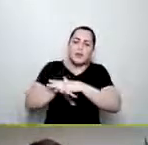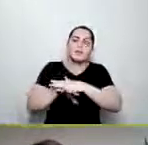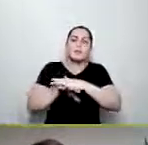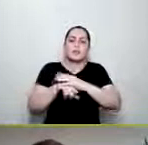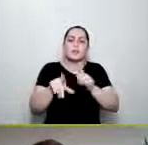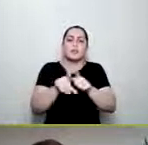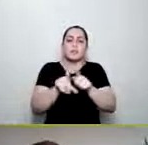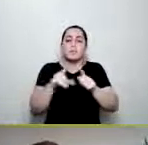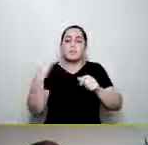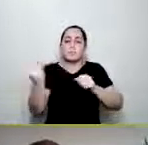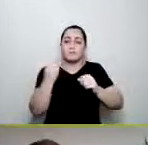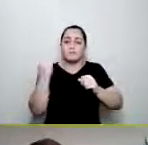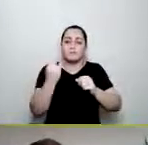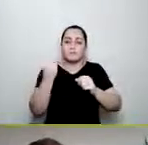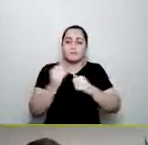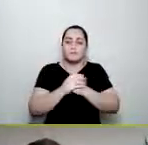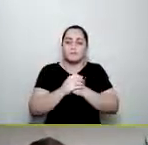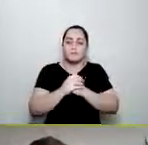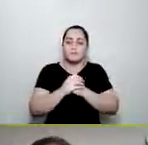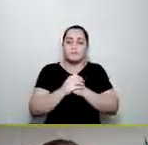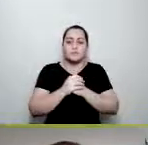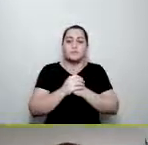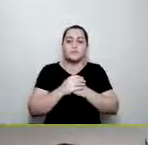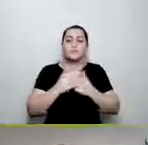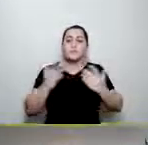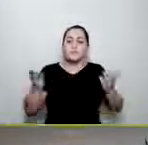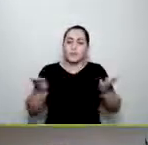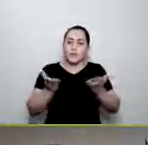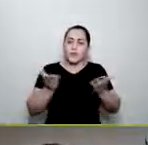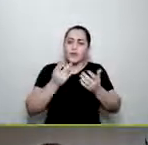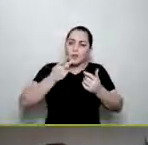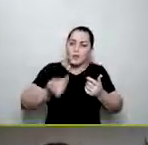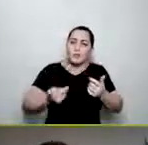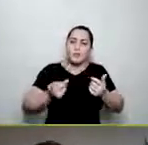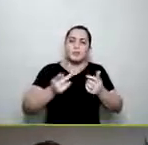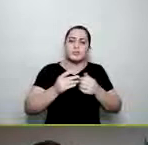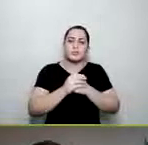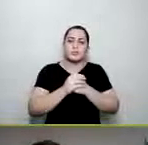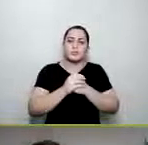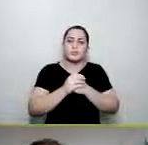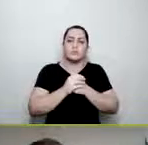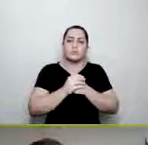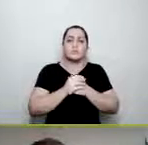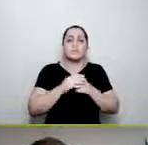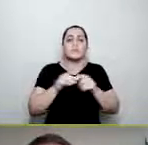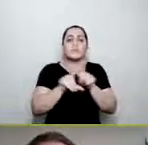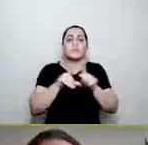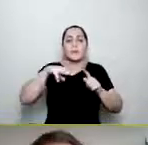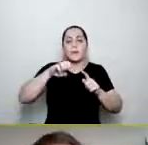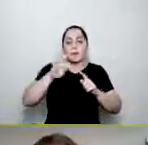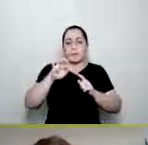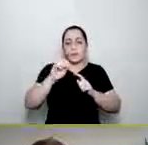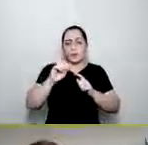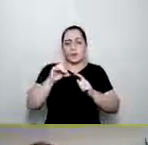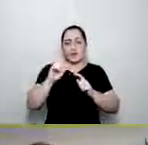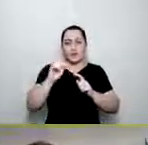são tão importantes. E, finalmente, falo sobre os dados, os metadados e as diferentes ferramentas, fazendo